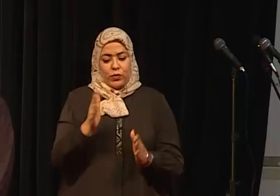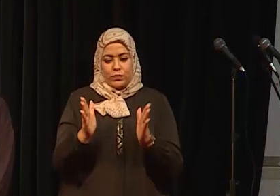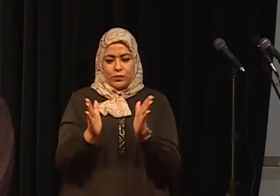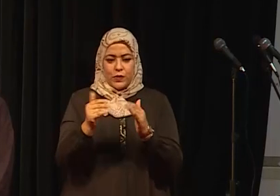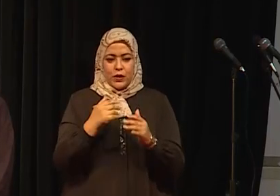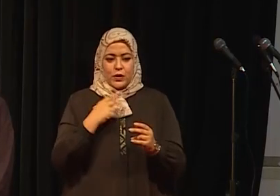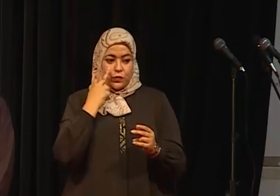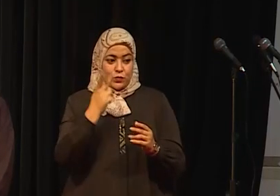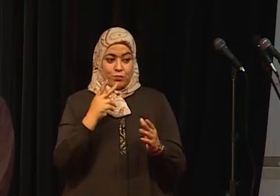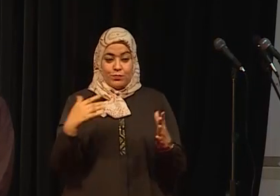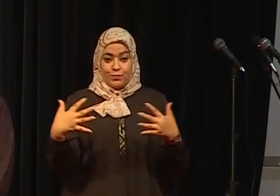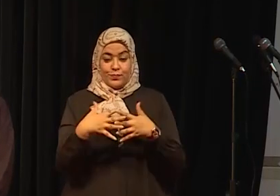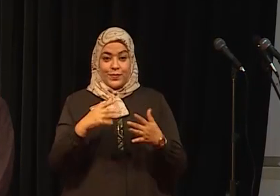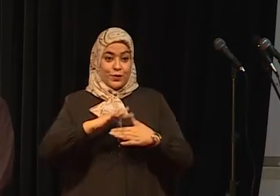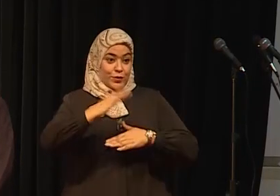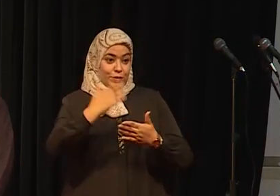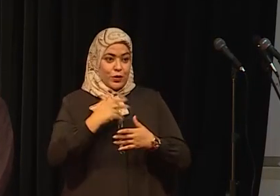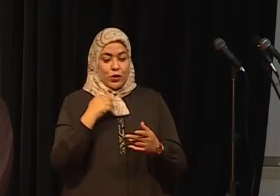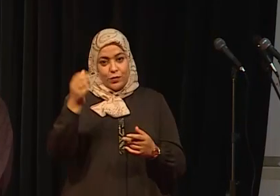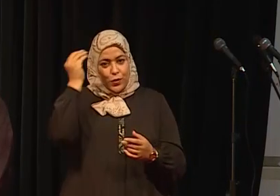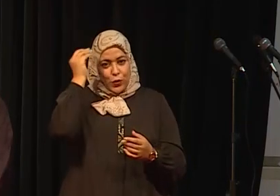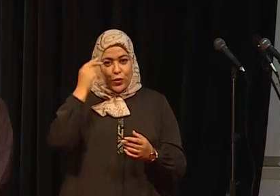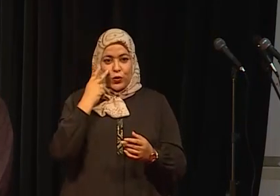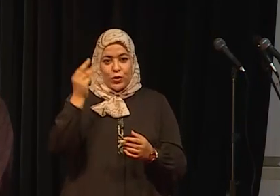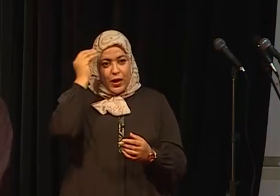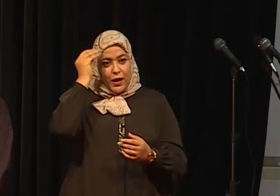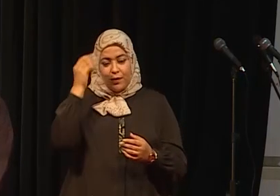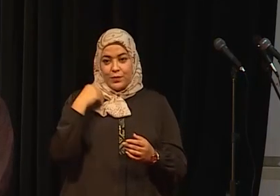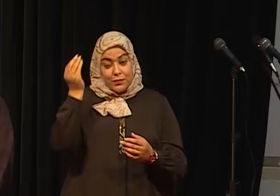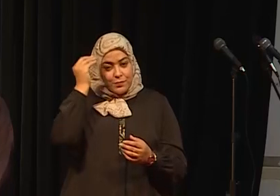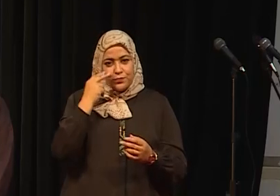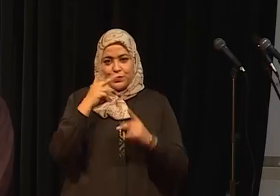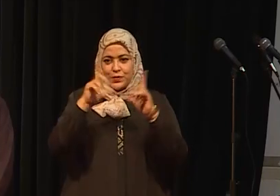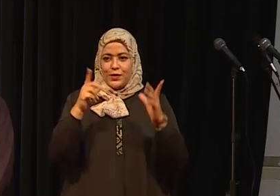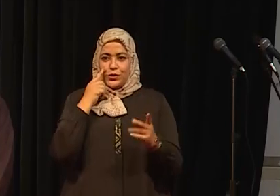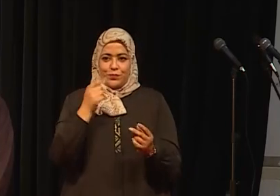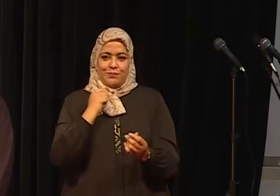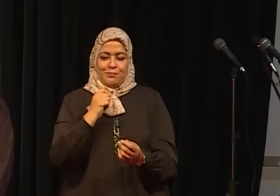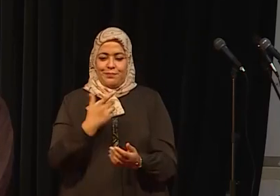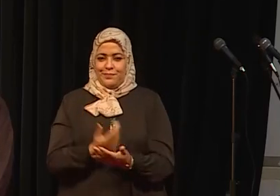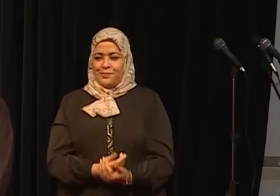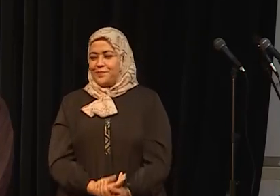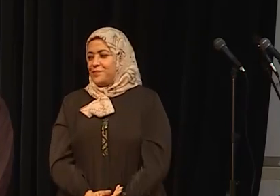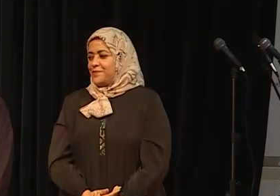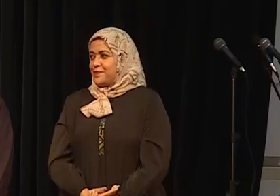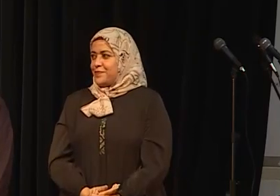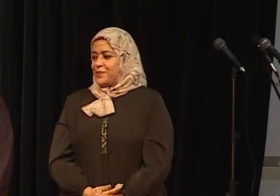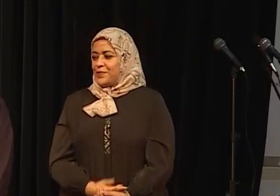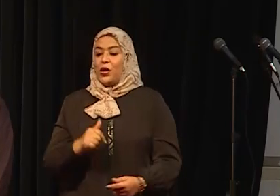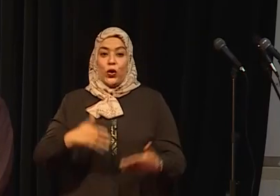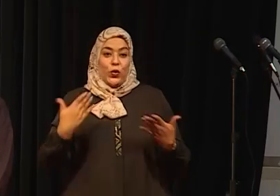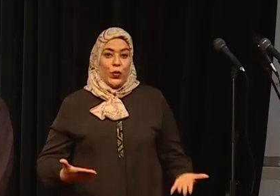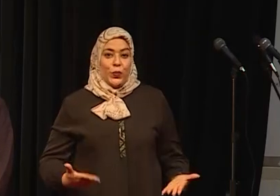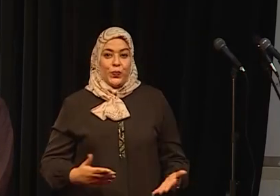شنو خصنا نديرو في هذا الانترنت هذا؟ خصنا نبقى على بال. إذن شنو غنديرو